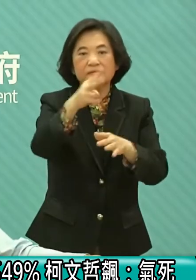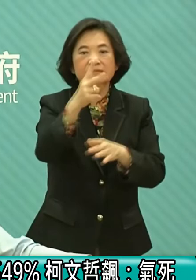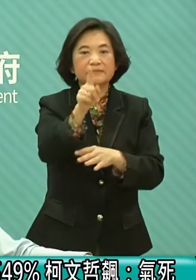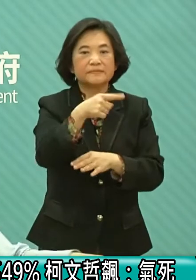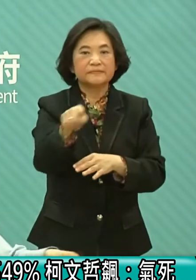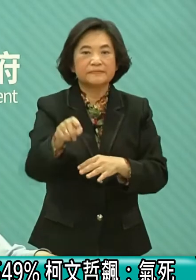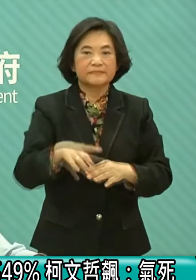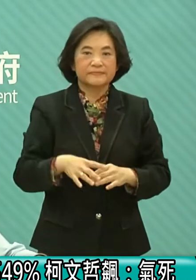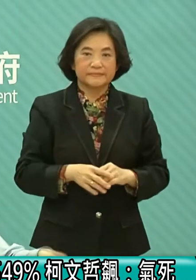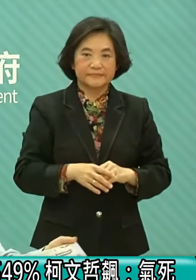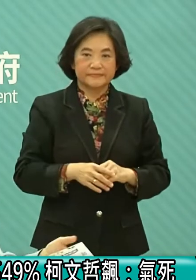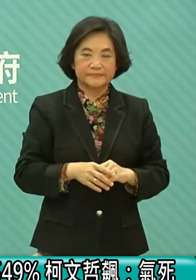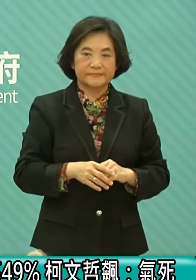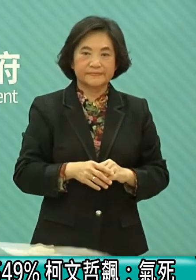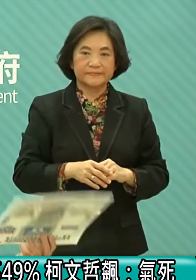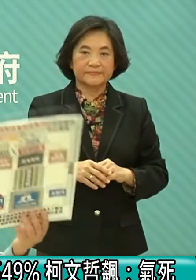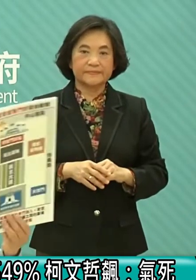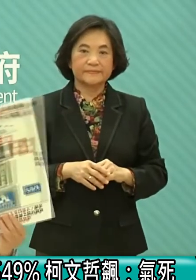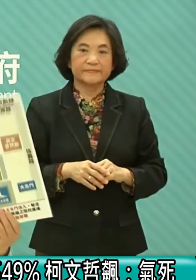那